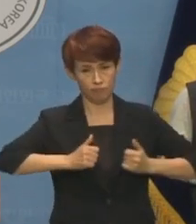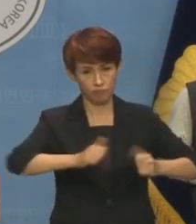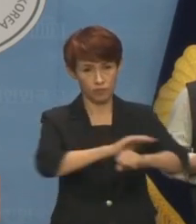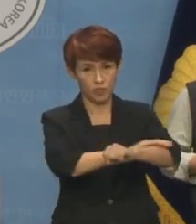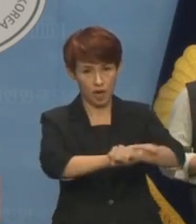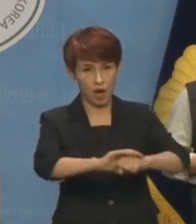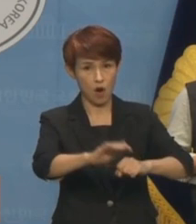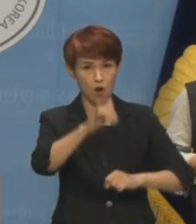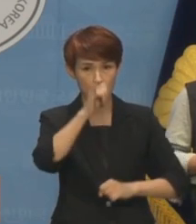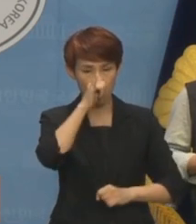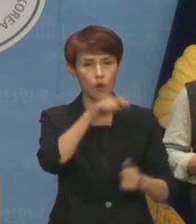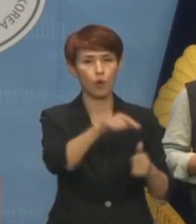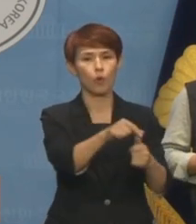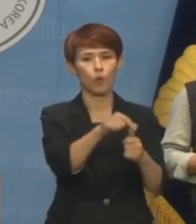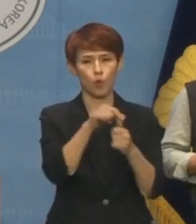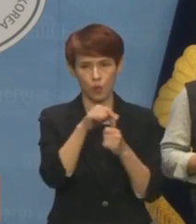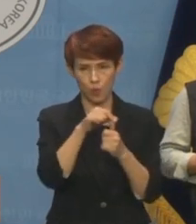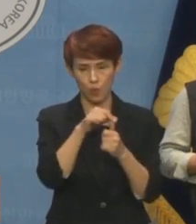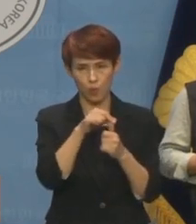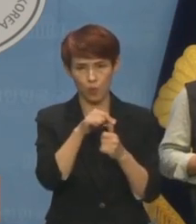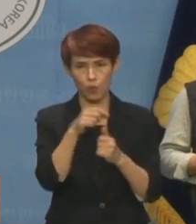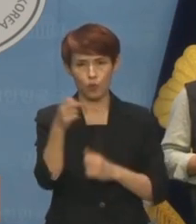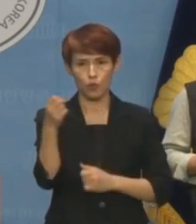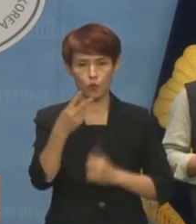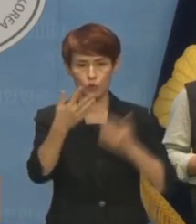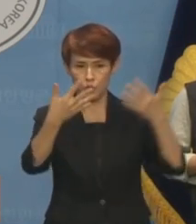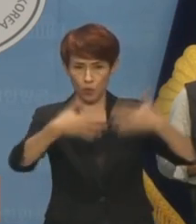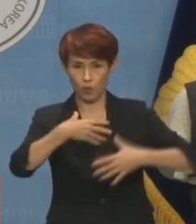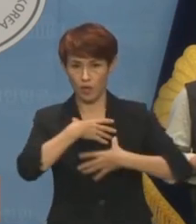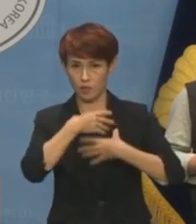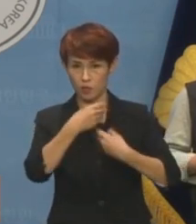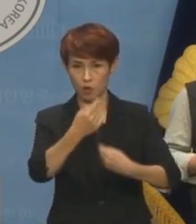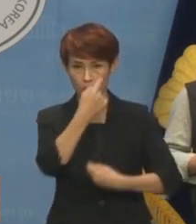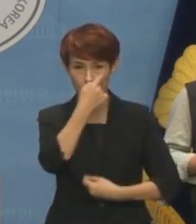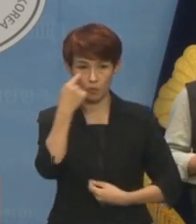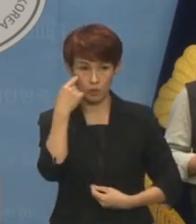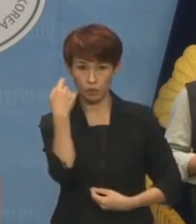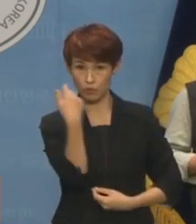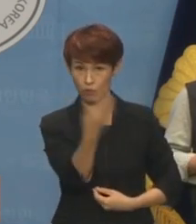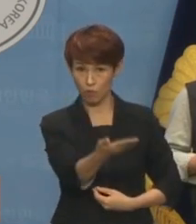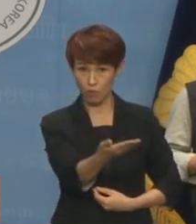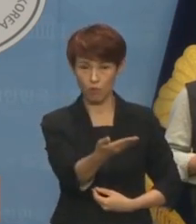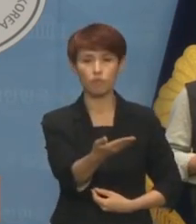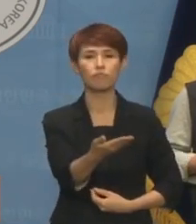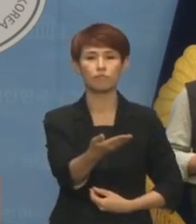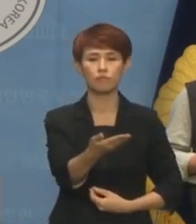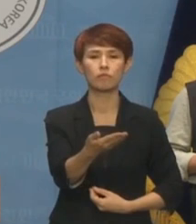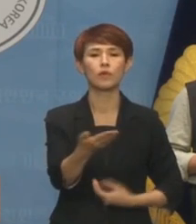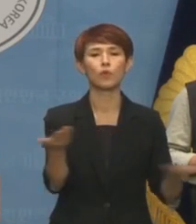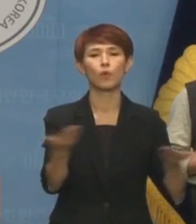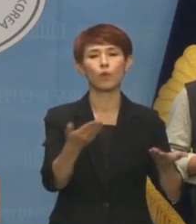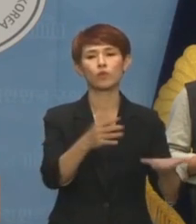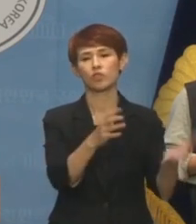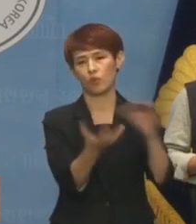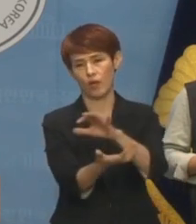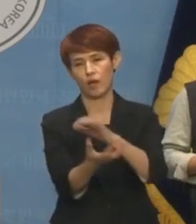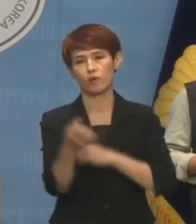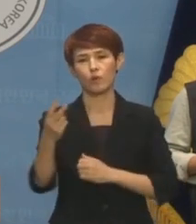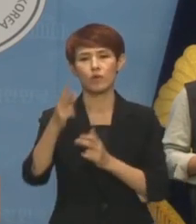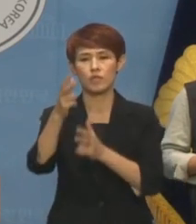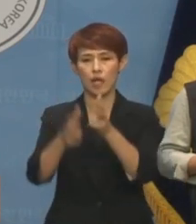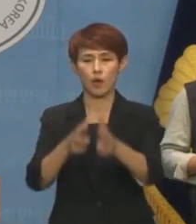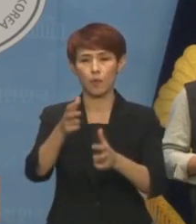마련하는 고용과 노동 조건의 안정성 보장이 정의로운 노동 전환과 녹색